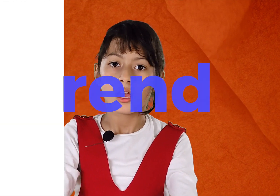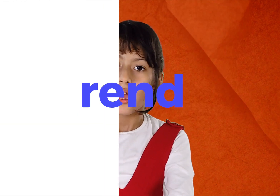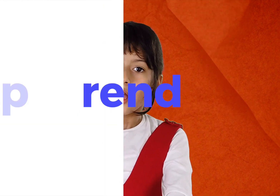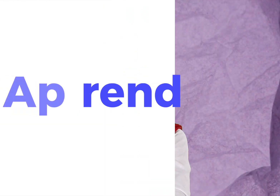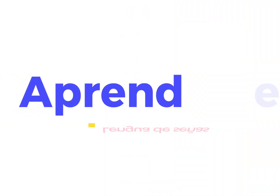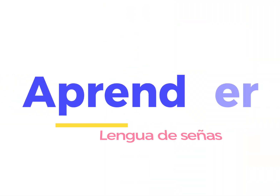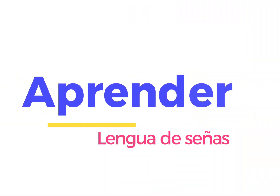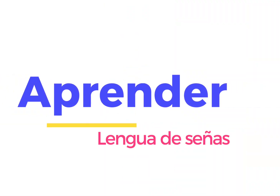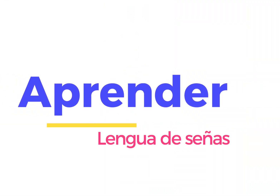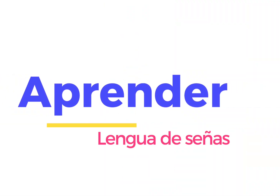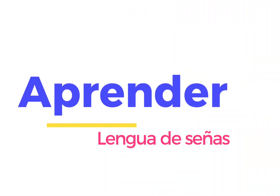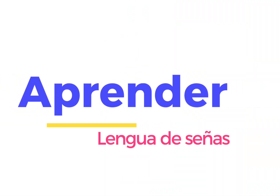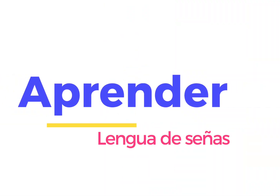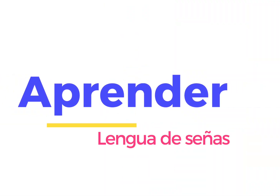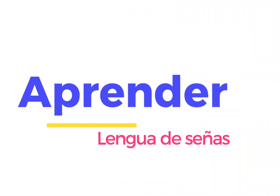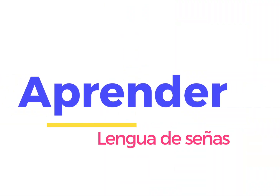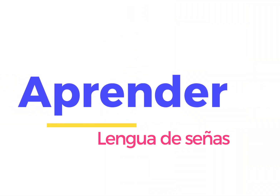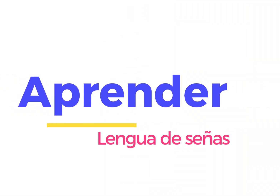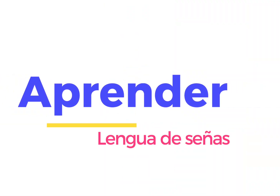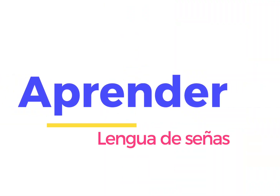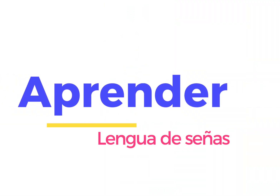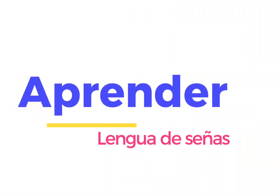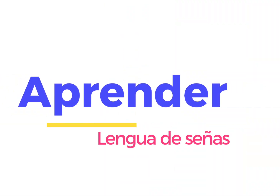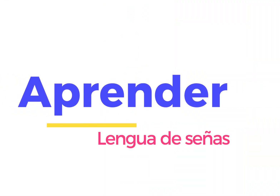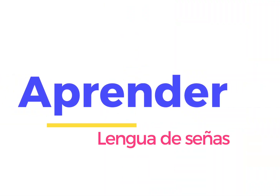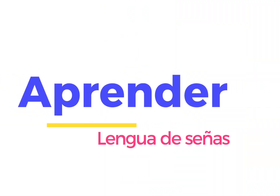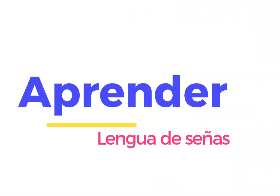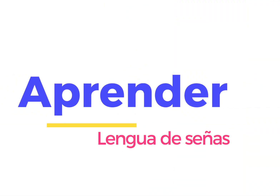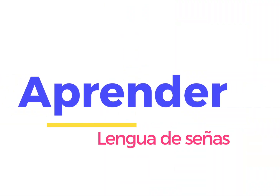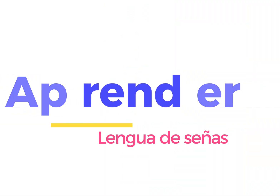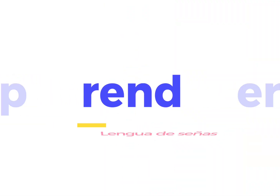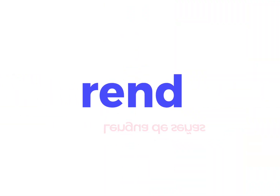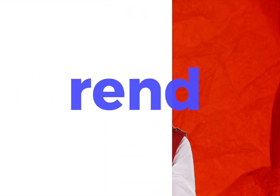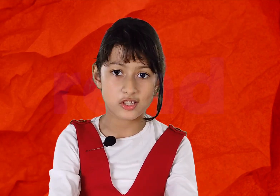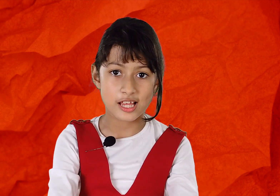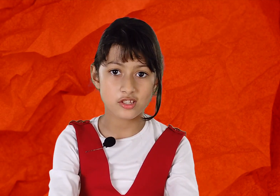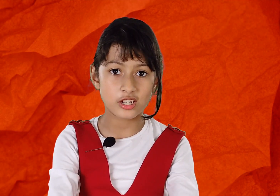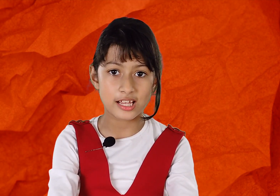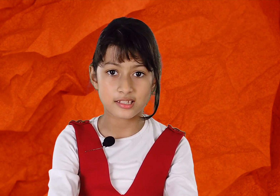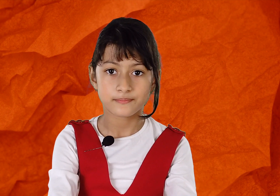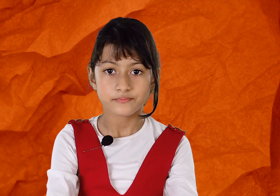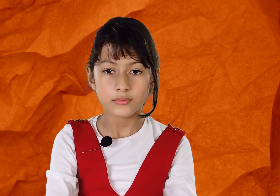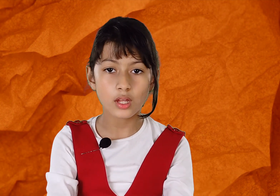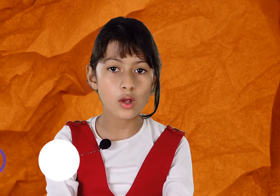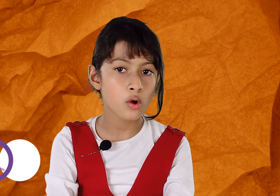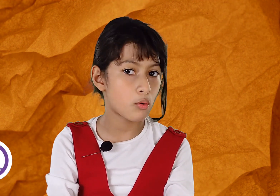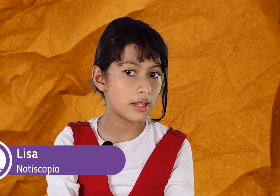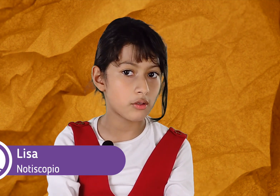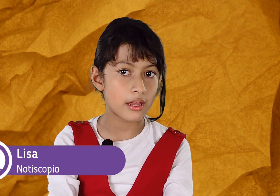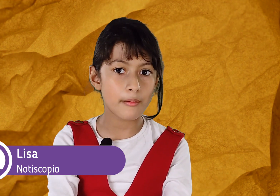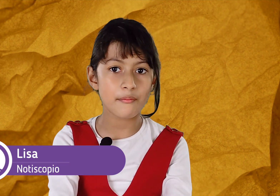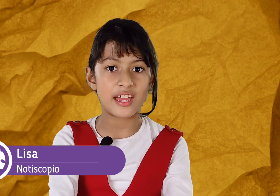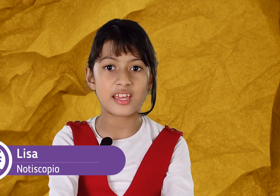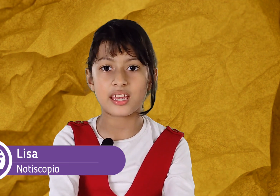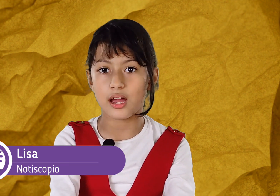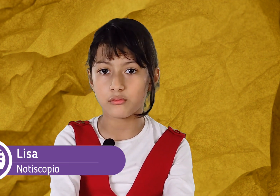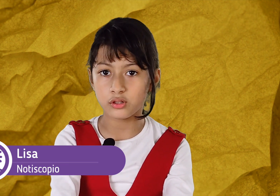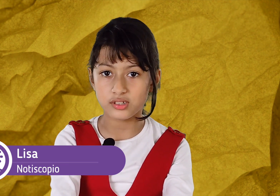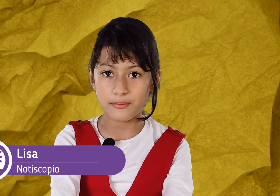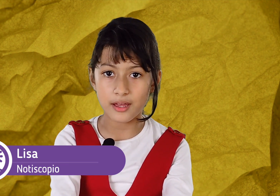La lengua de señas es una forma de comunicación para muchas personas sordas. Cuando yo era bebé y que aún no sabía